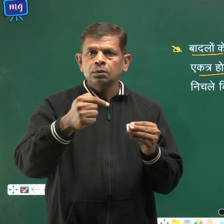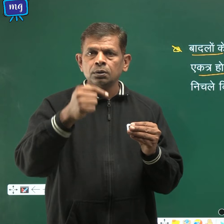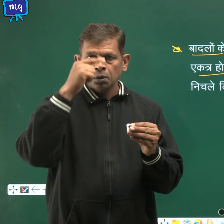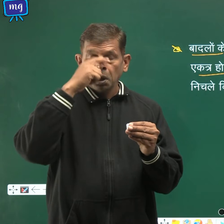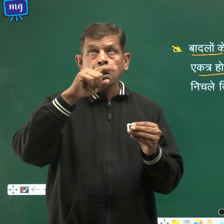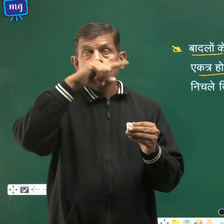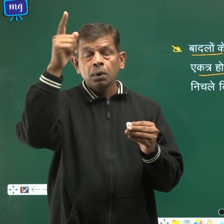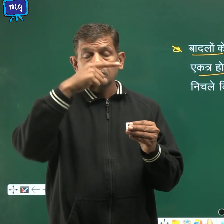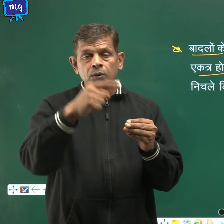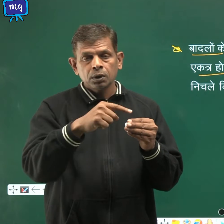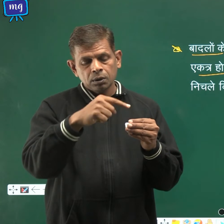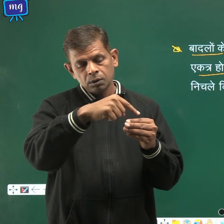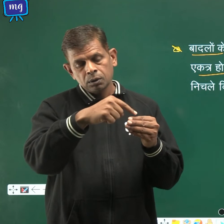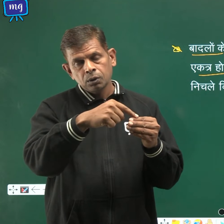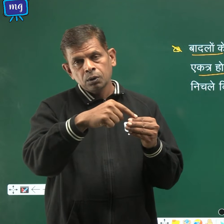बादलों के